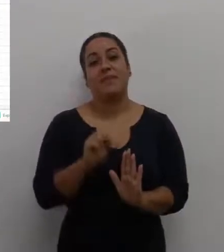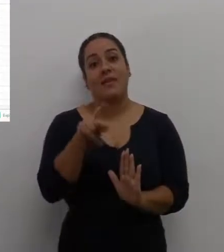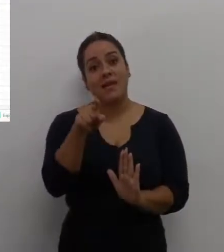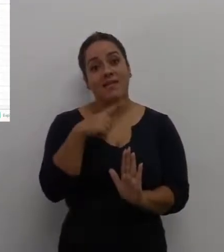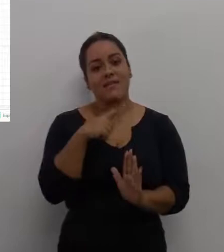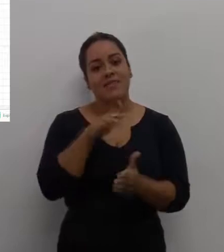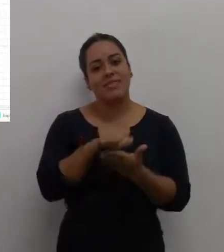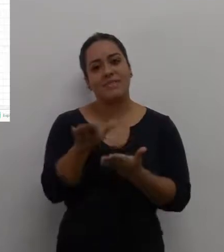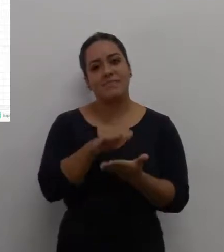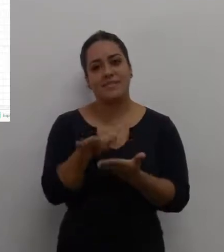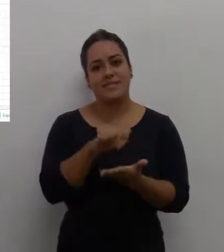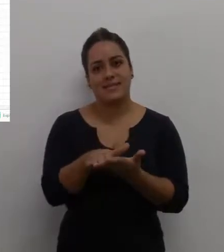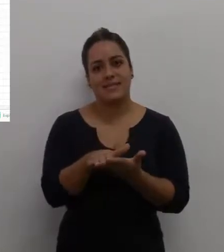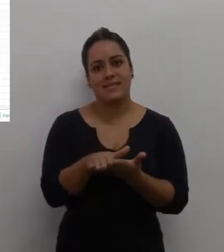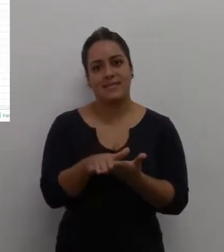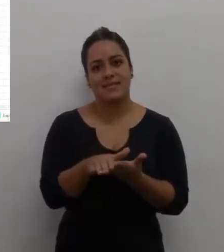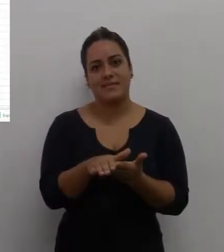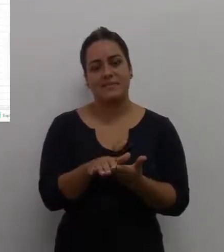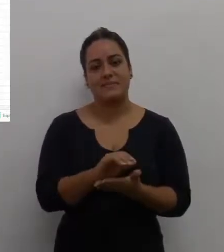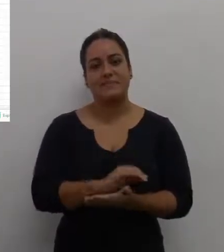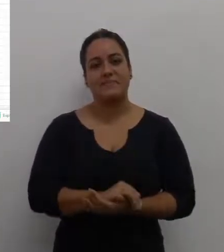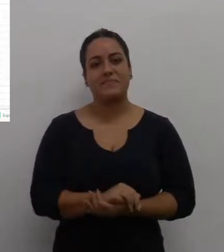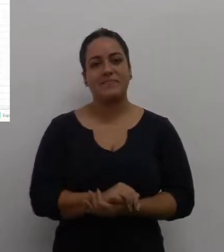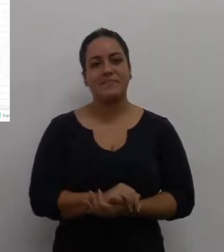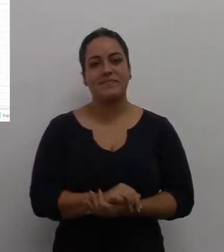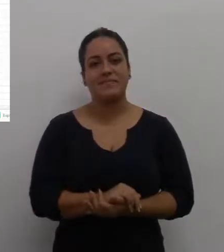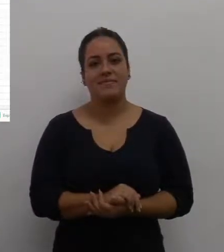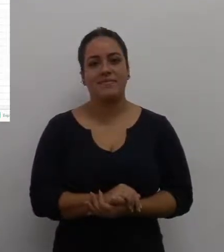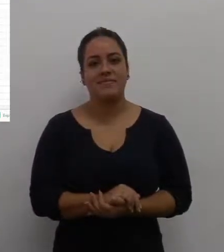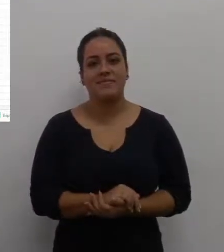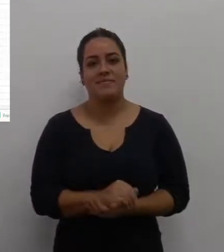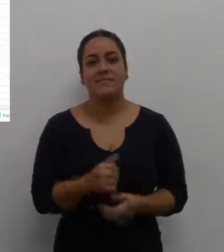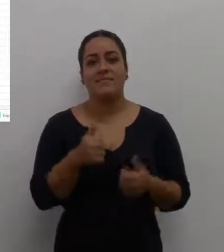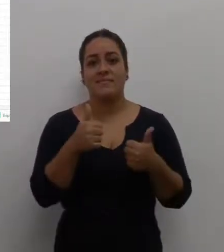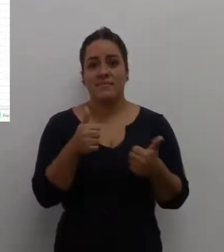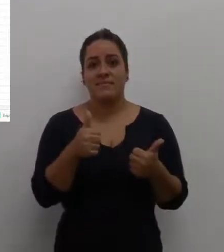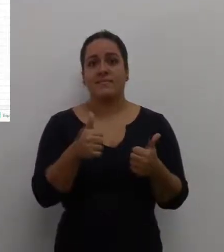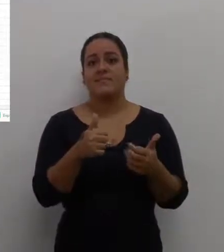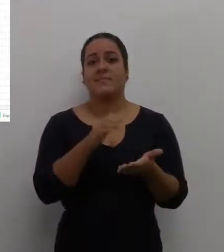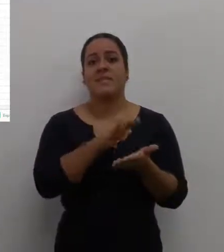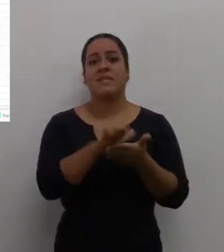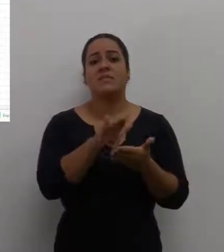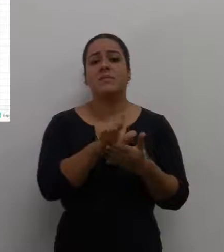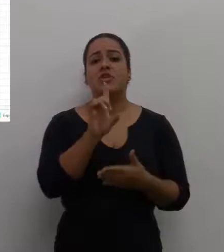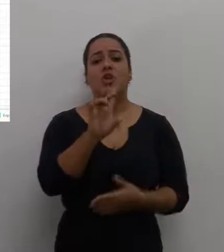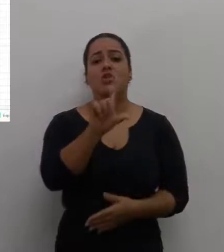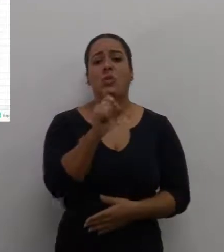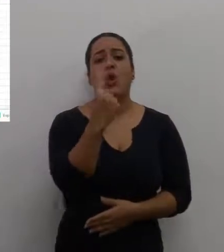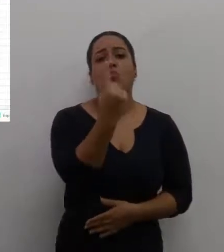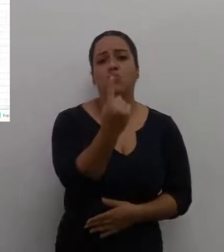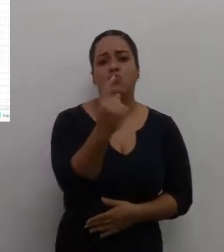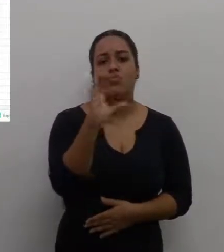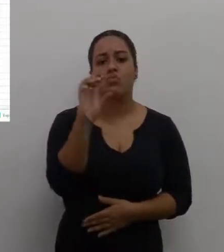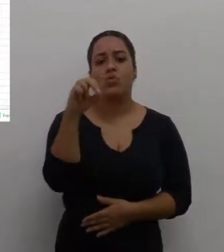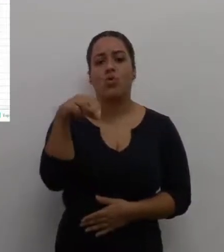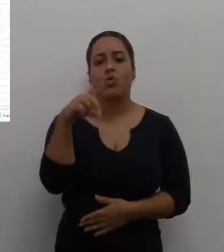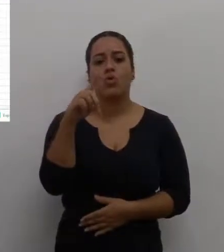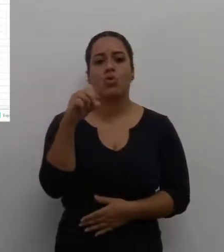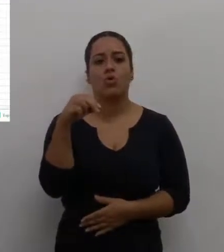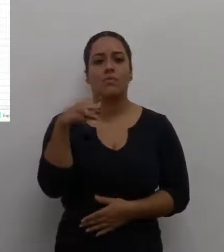são as despesas, né? São as despesas, ok? E vou escolher só a despesa condomínio. Dá um ok.